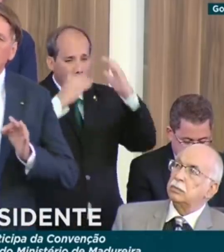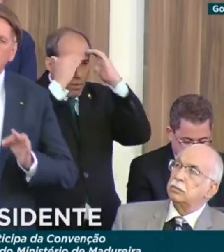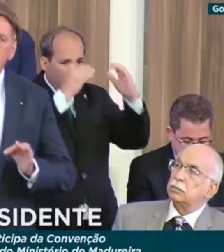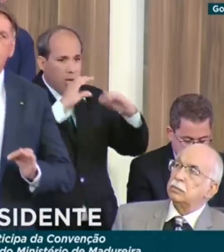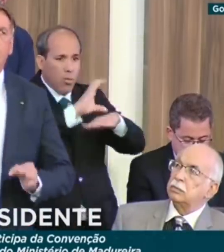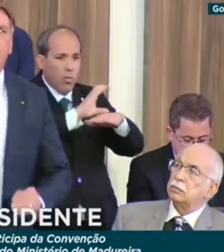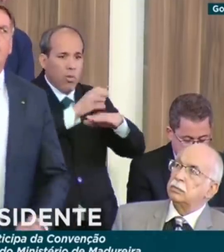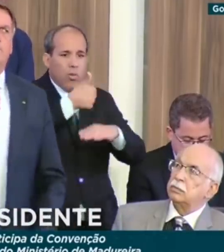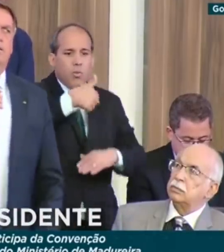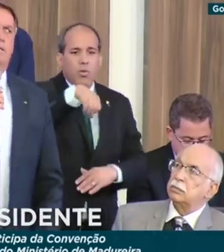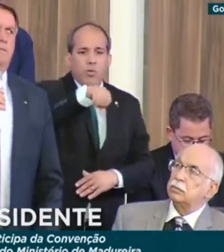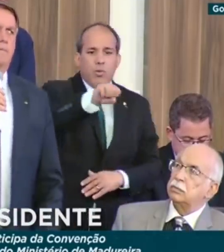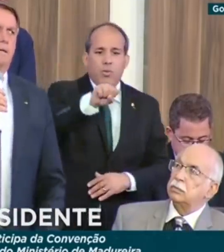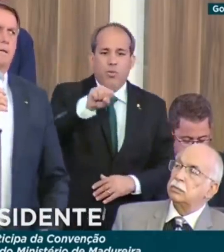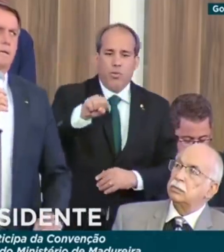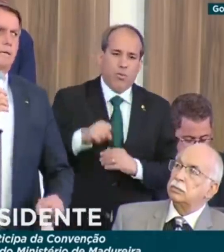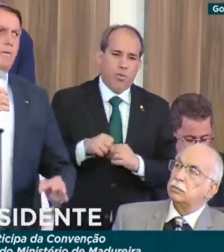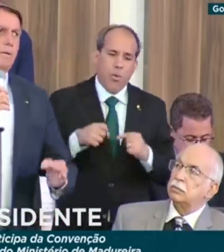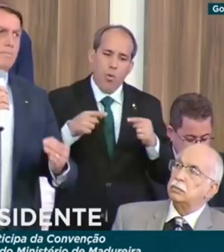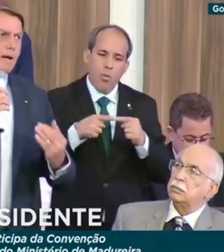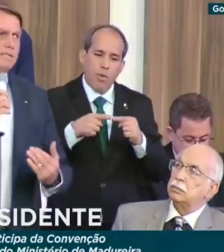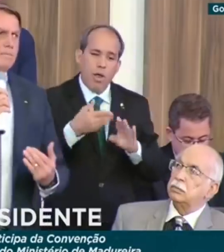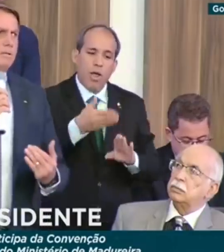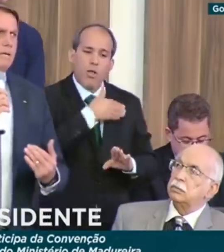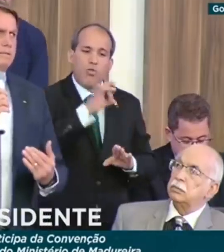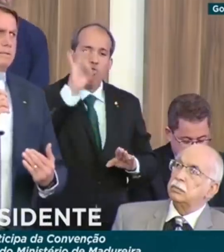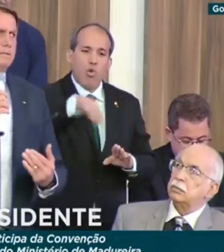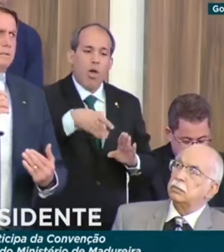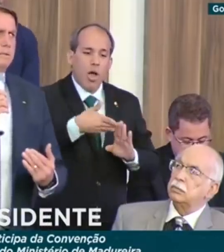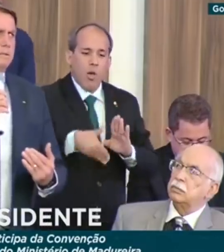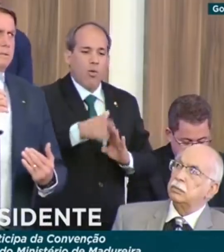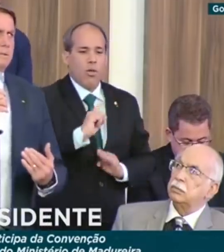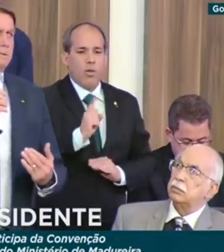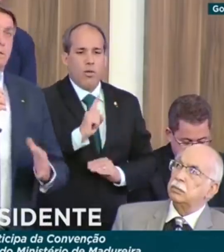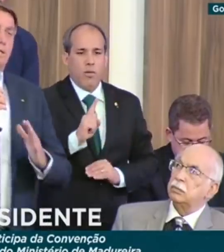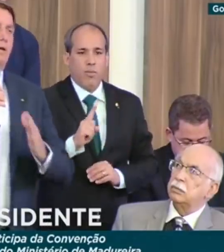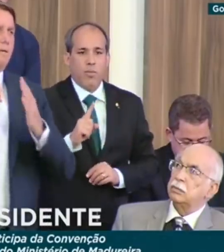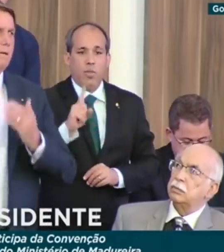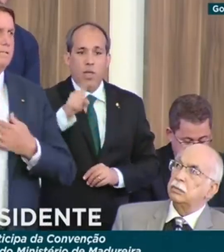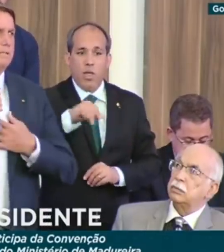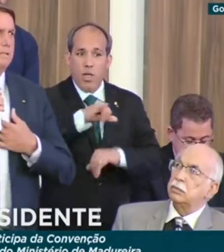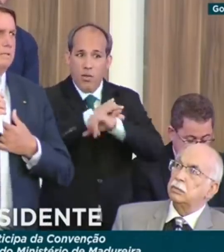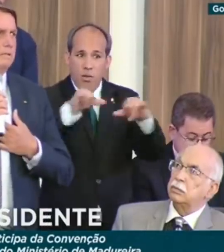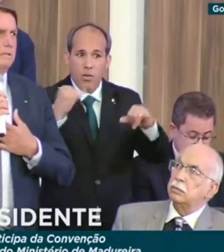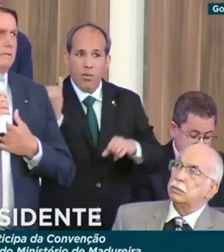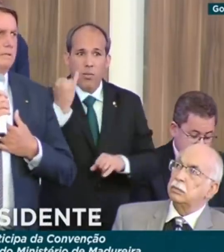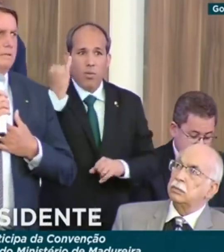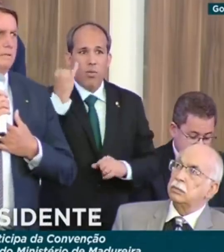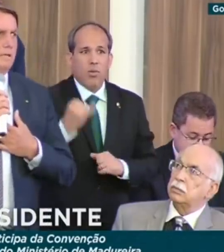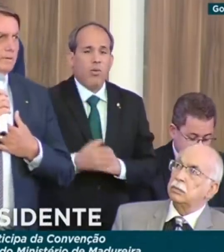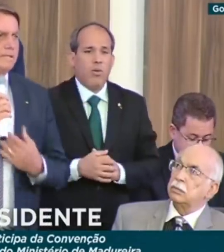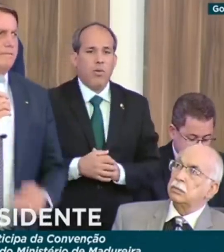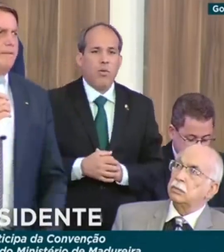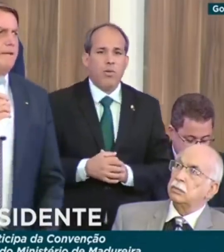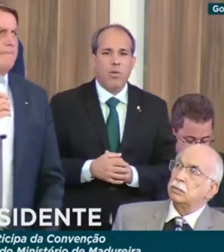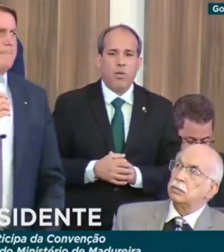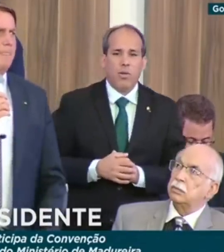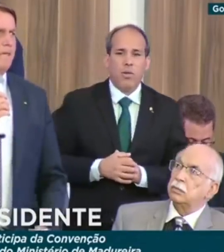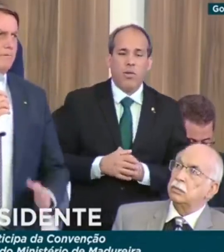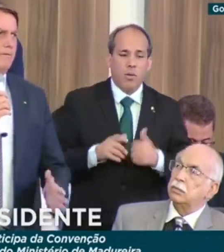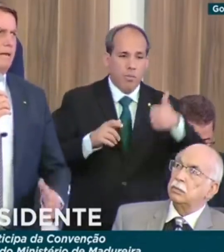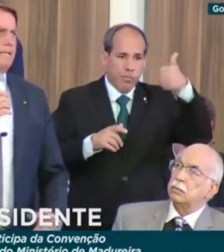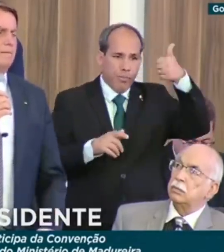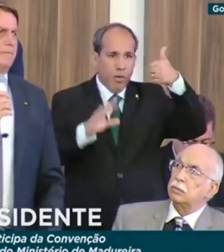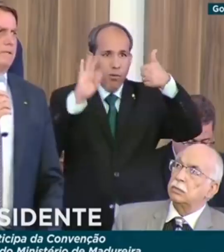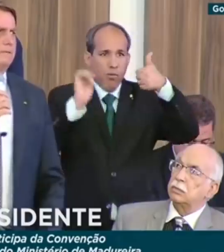Olha a importância que eu falar para os senhores aqui. E a coisa mais importante, tirando obviamente a nossa fé,